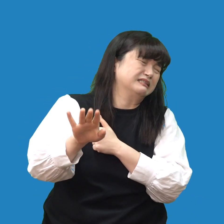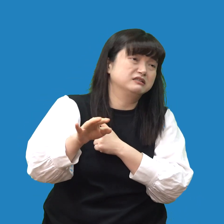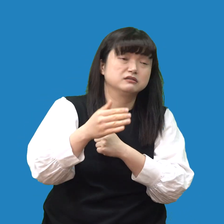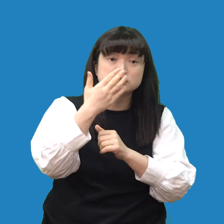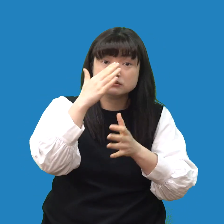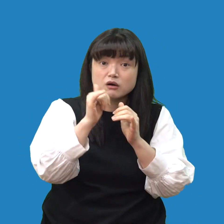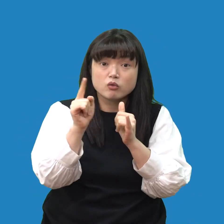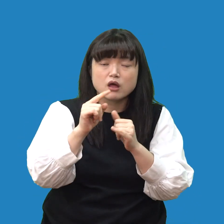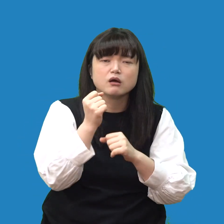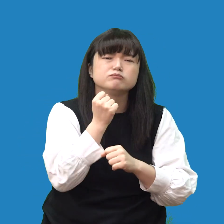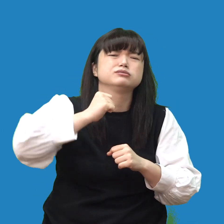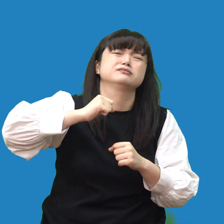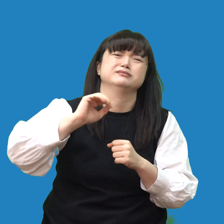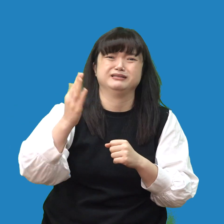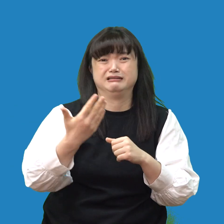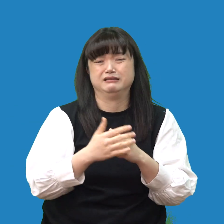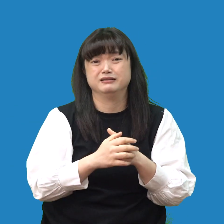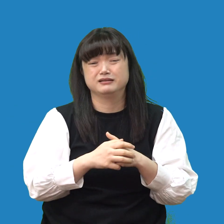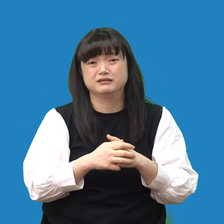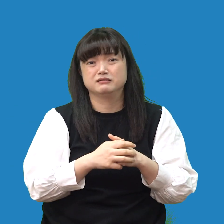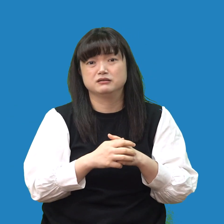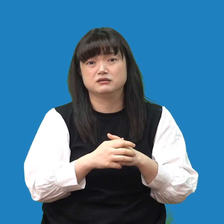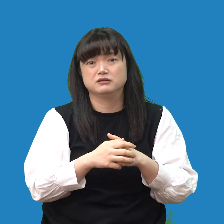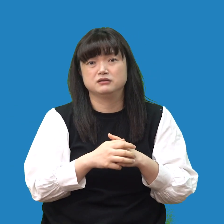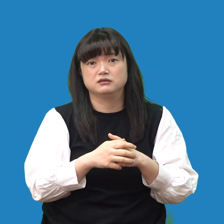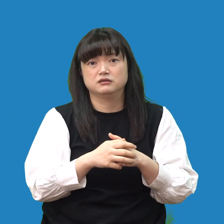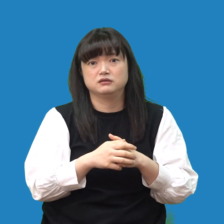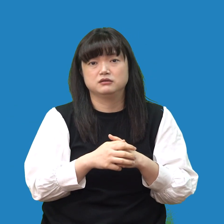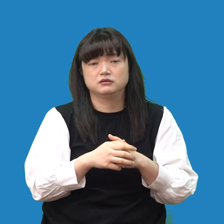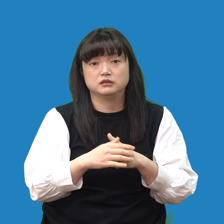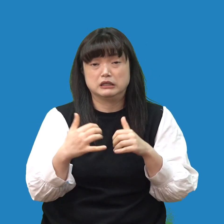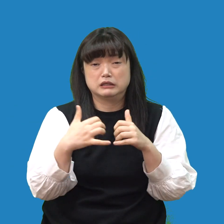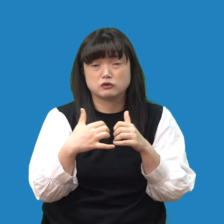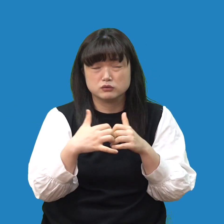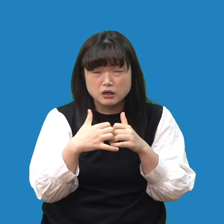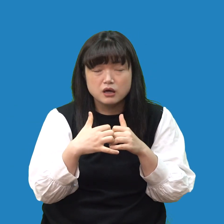거기에 대해서 불순종합니다. 이제 전쟁을